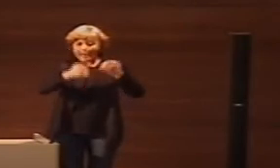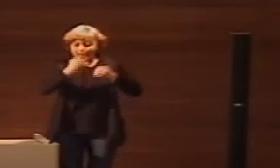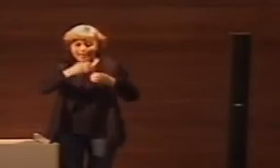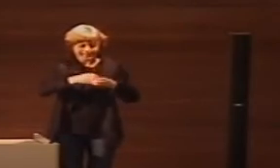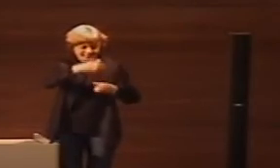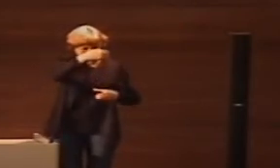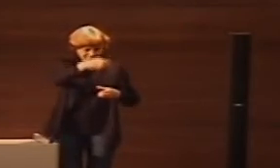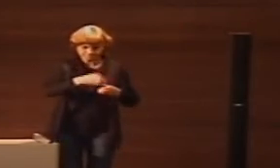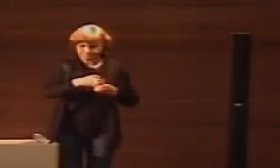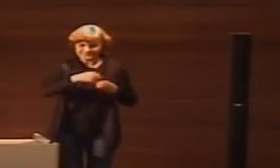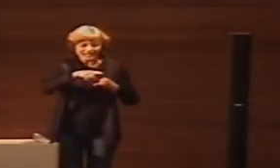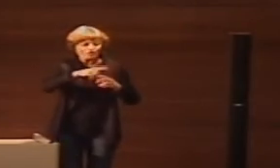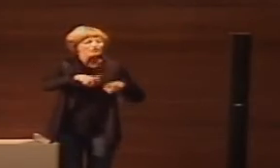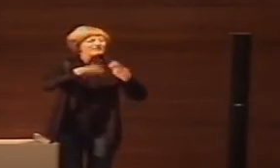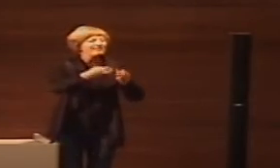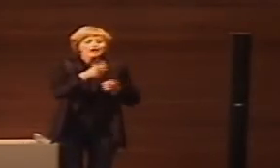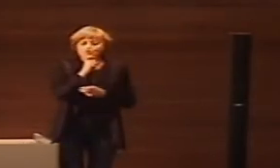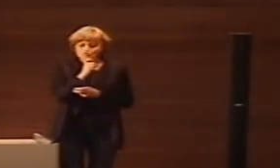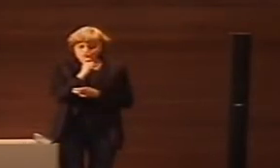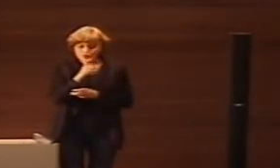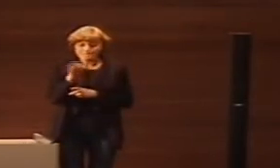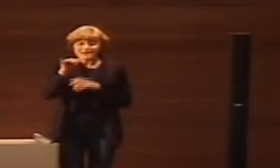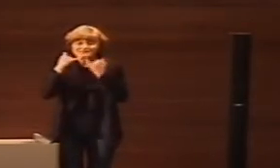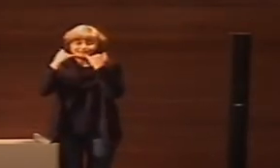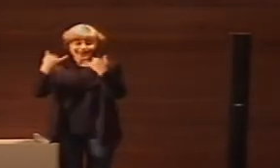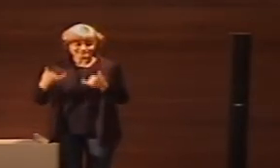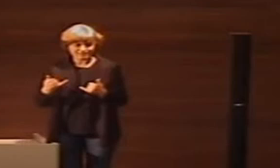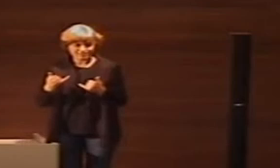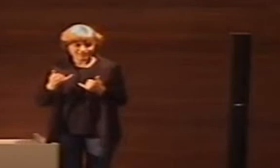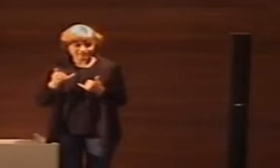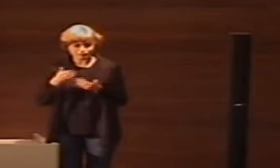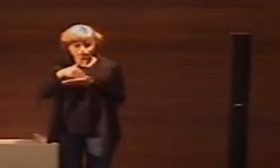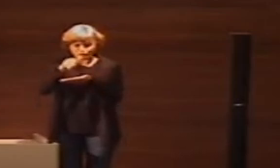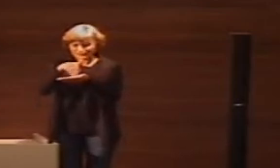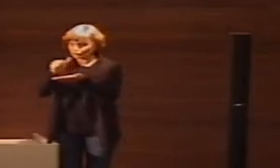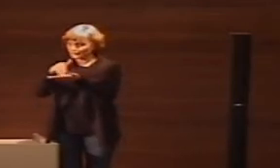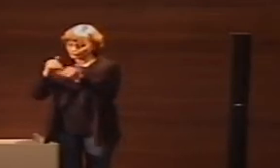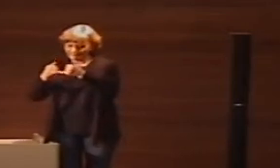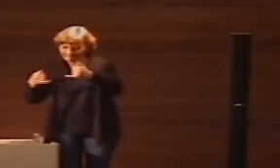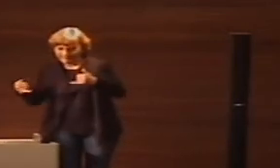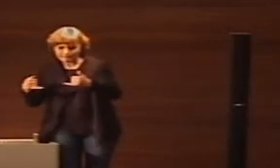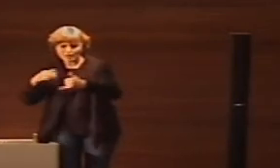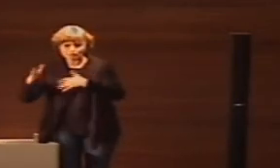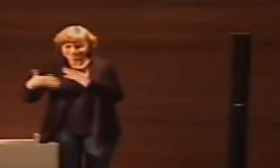residuos eléctricos, electrónicos, aceites y otros que existen o podrán existir en el futuro.